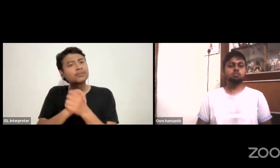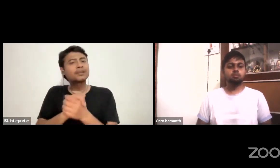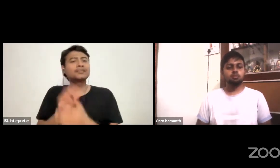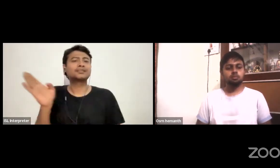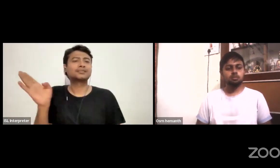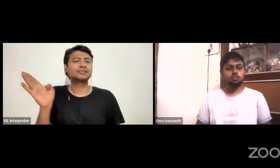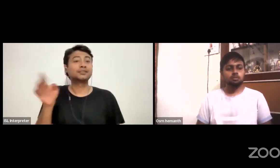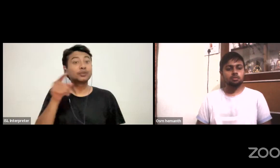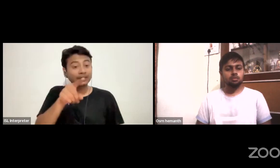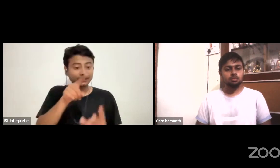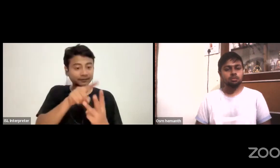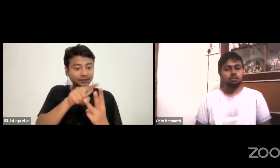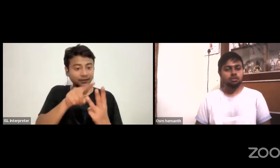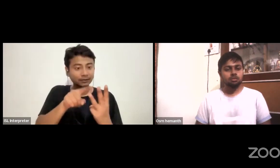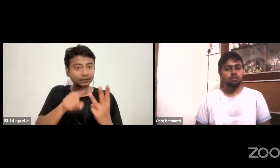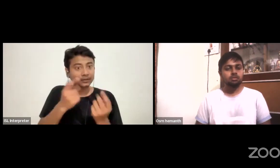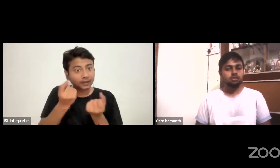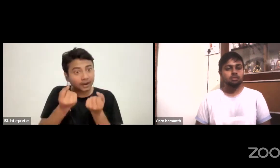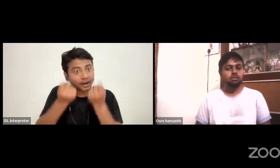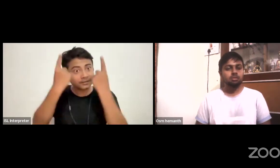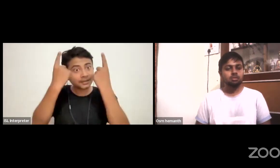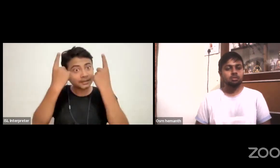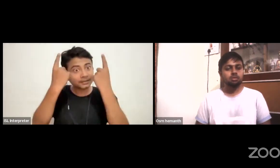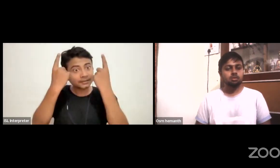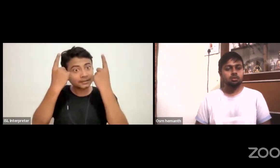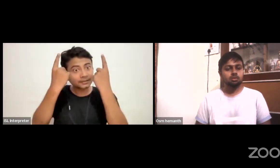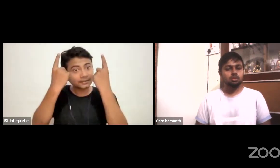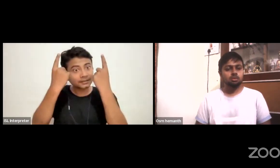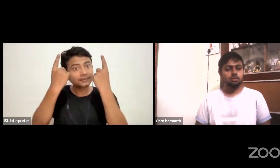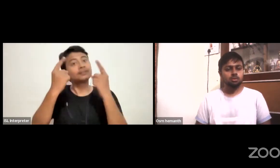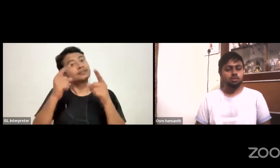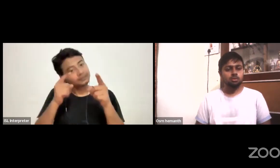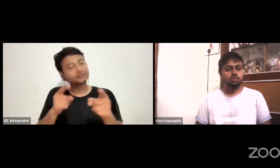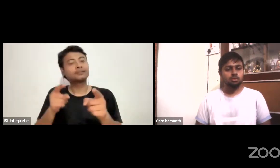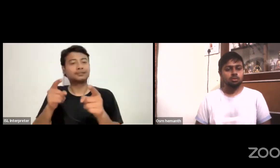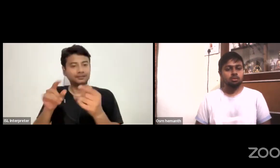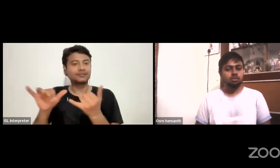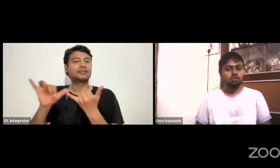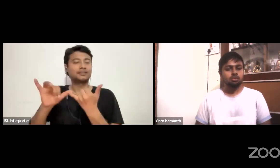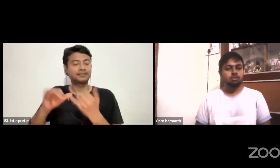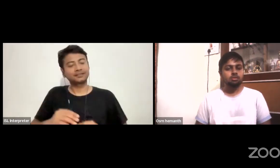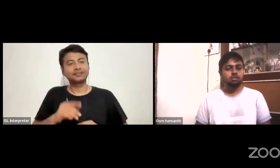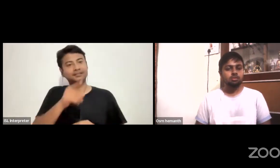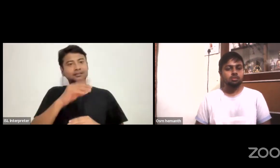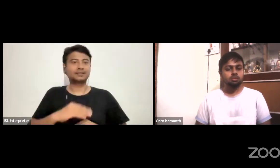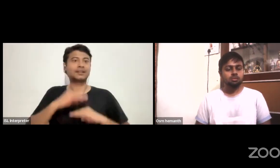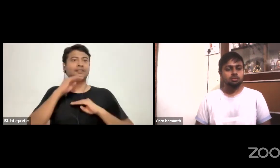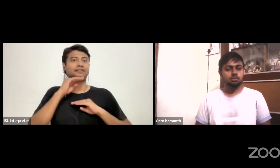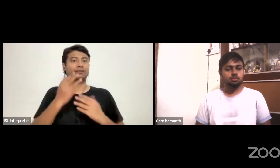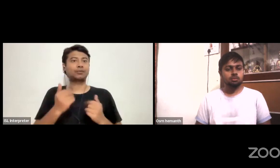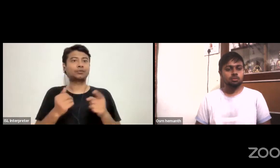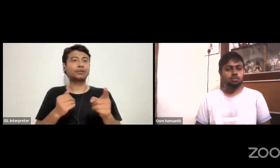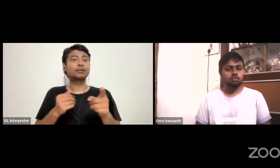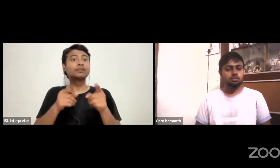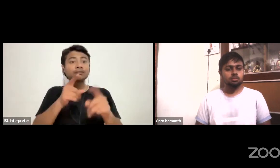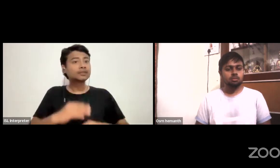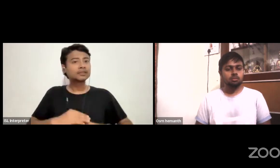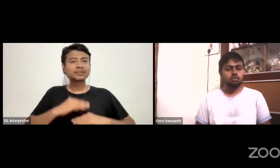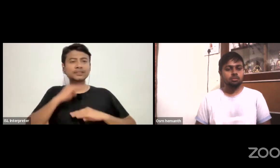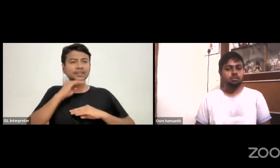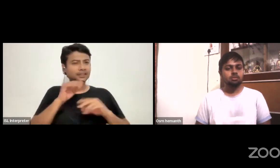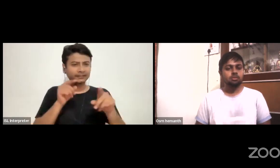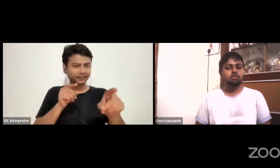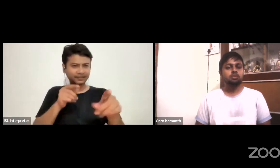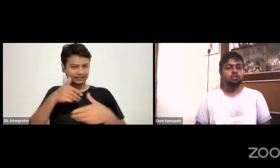जाएगा। आप सेटिस्फाइड इसलिए नहीं है क्योंकि आपने आज तक जो भी किया है अपने इस शरीर के लिए किया है।